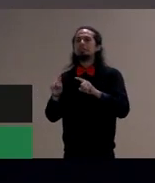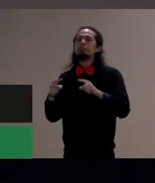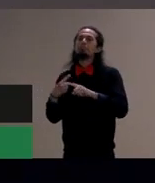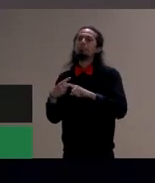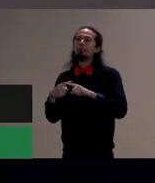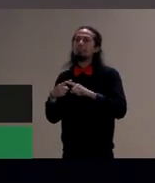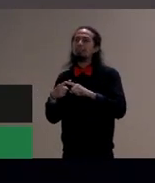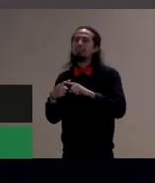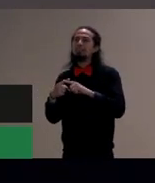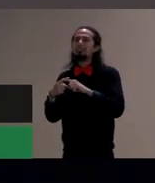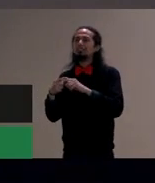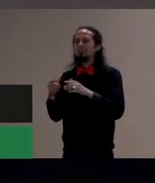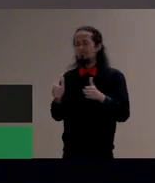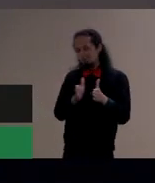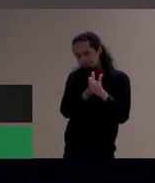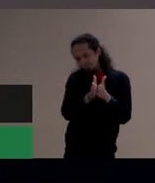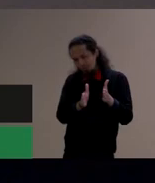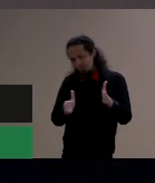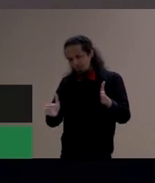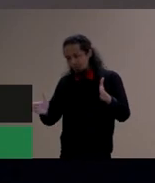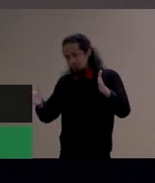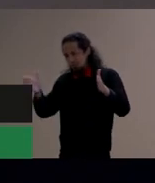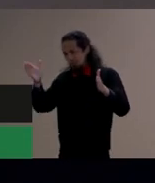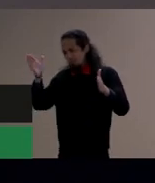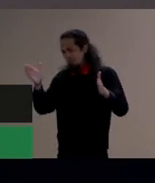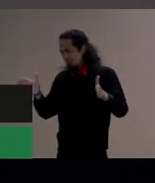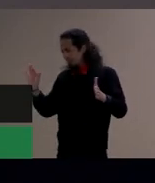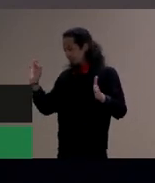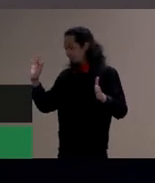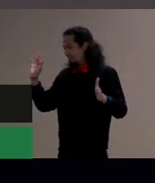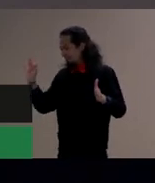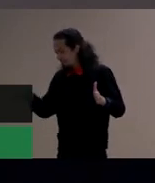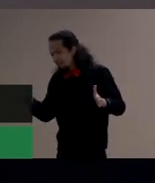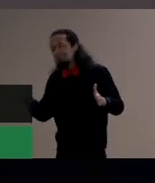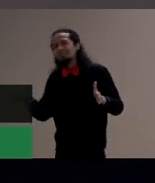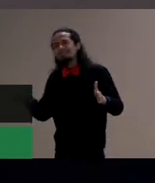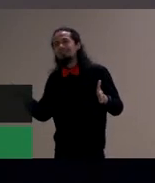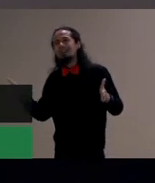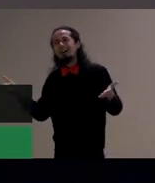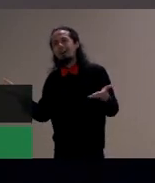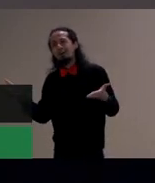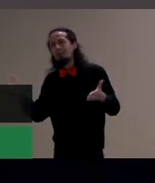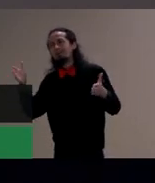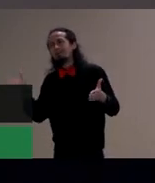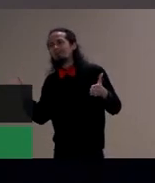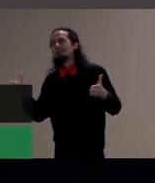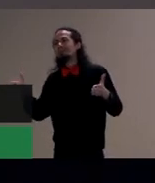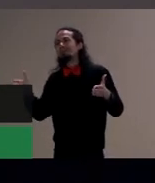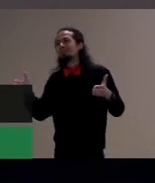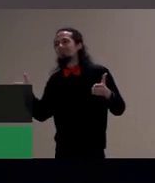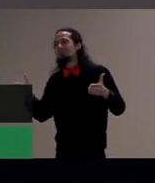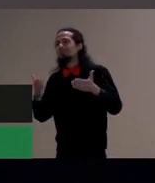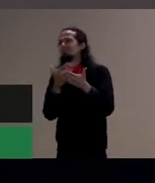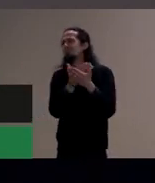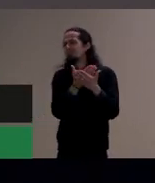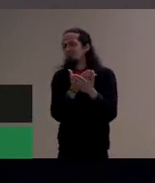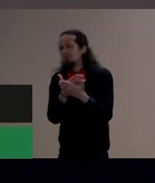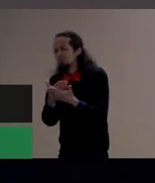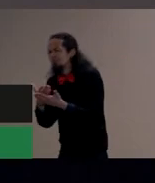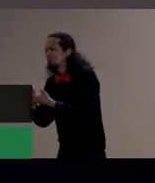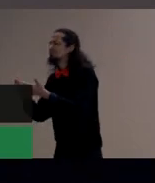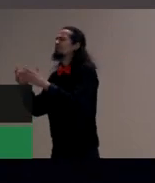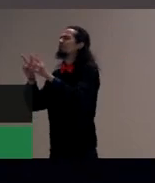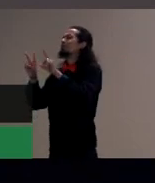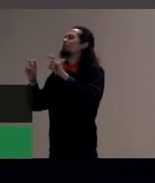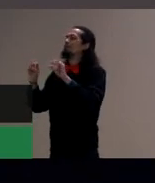né Desse ciclo que foi nos debruçarmos com a bncc e